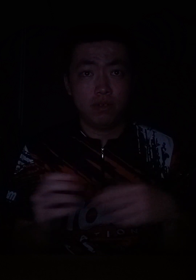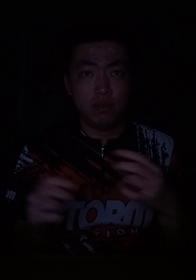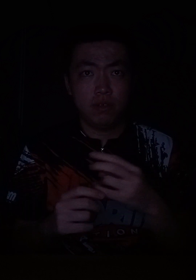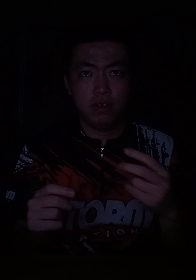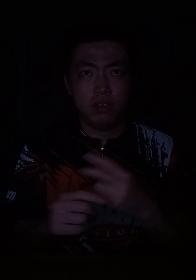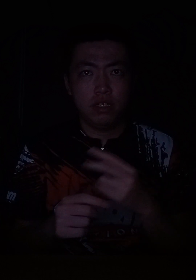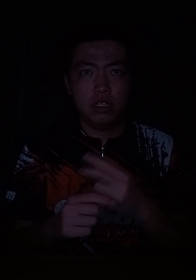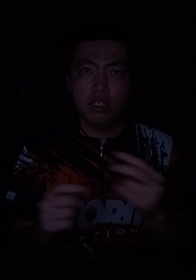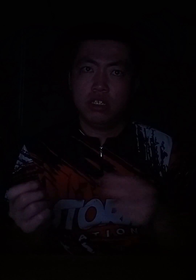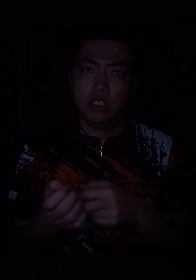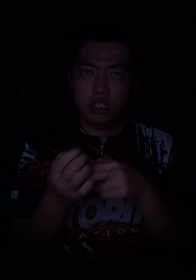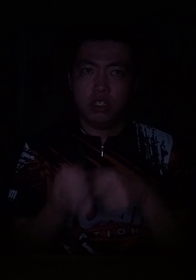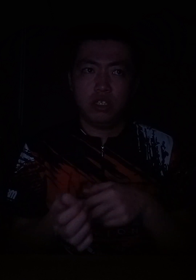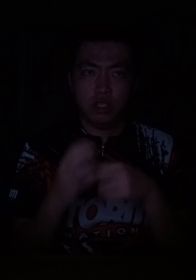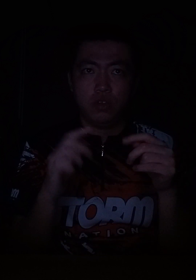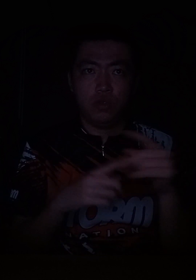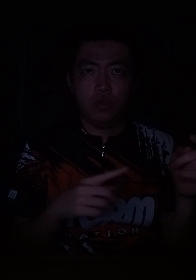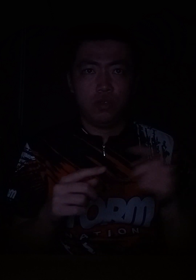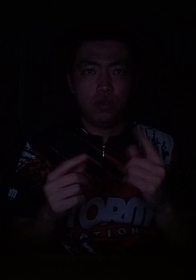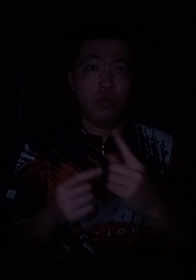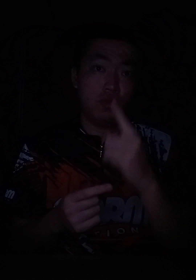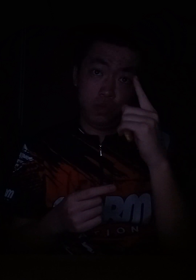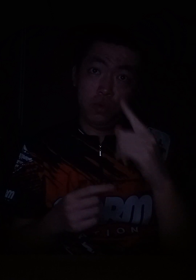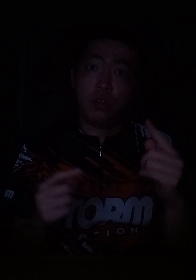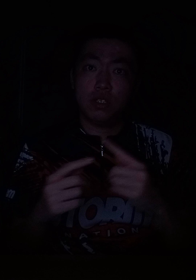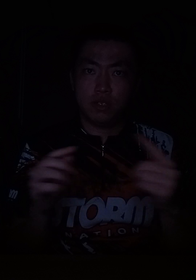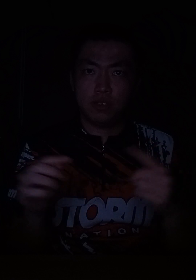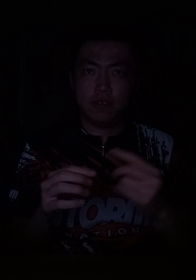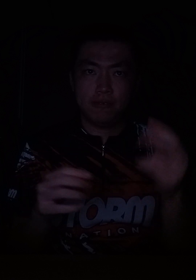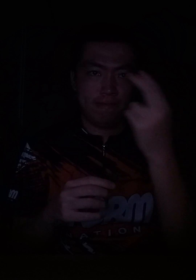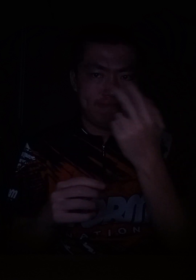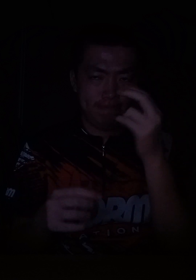들어오면 다른 승강기로 이동해 꼭대기층에 있는 기계실부터 방문해야 합니다.